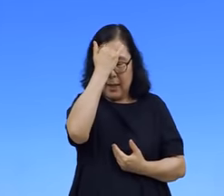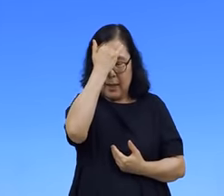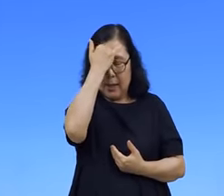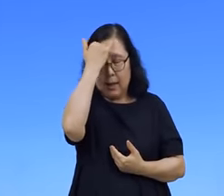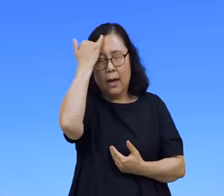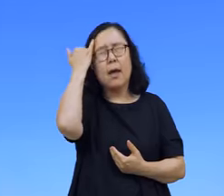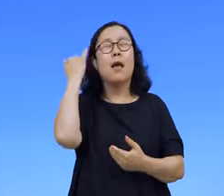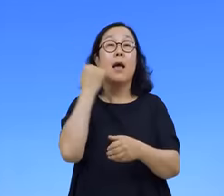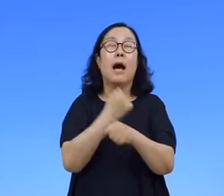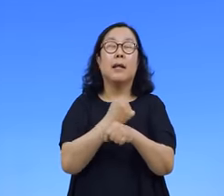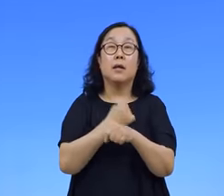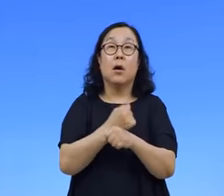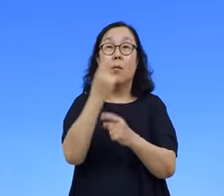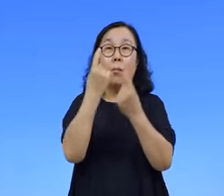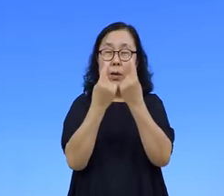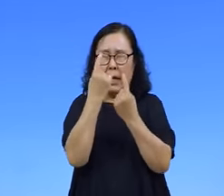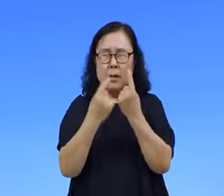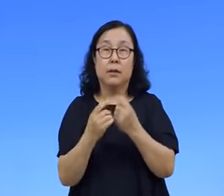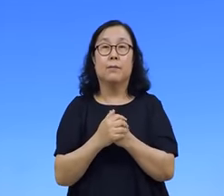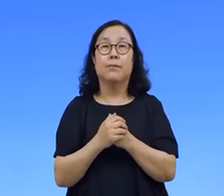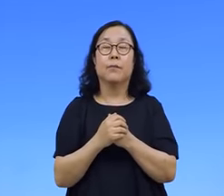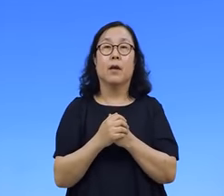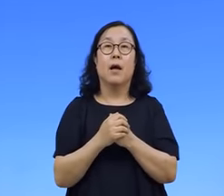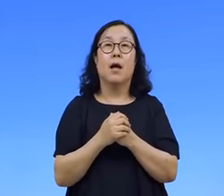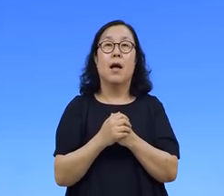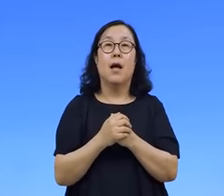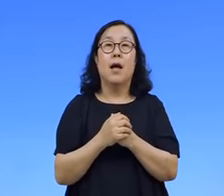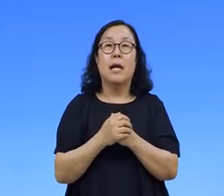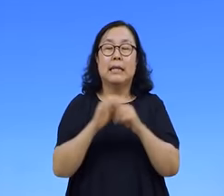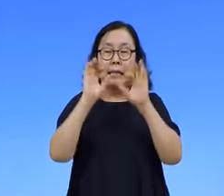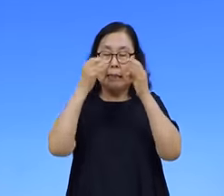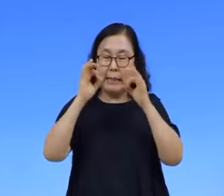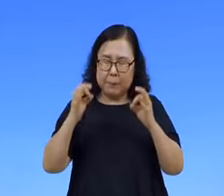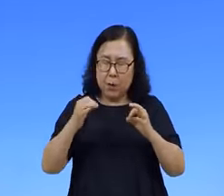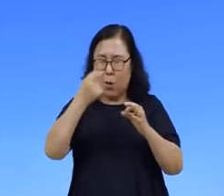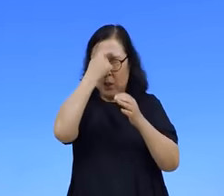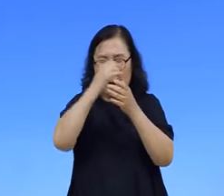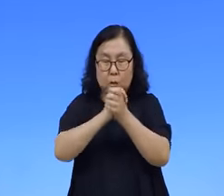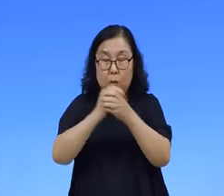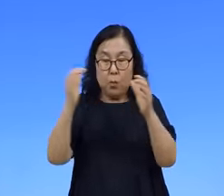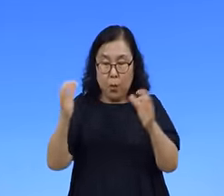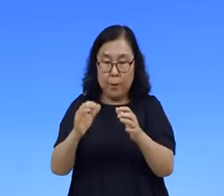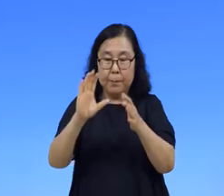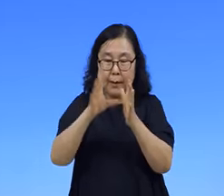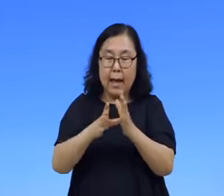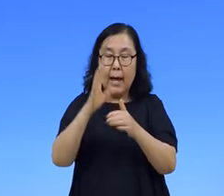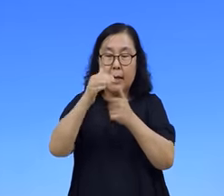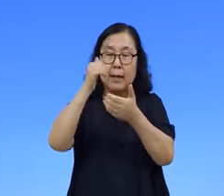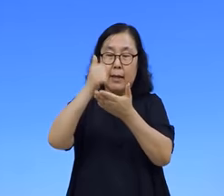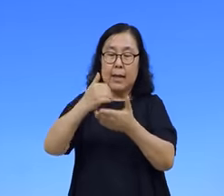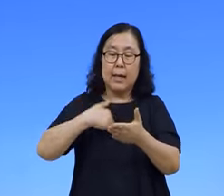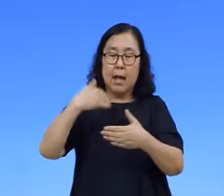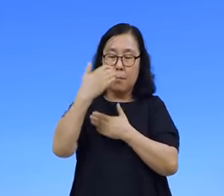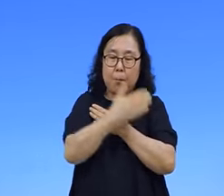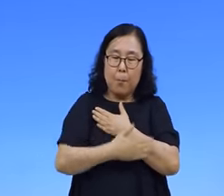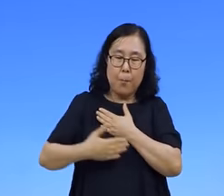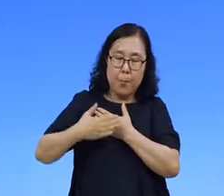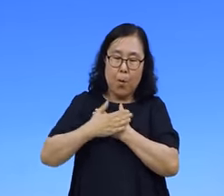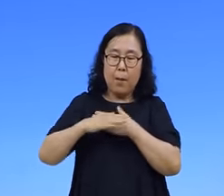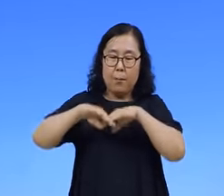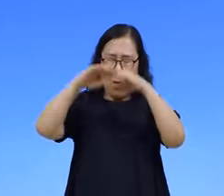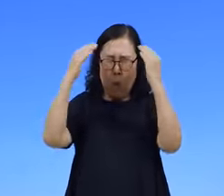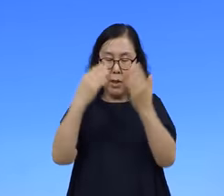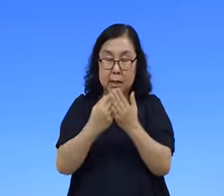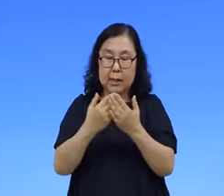기도도 하나님이 기뻐하시겠지만 금요기도회 같은 데 오셔가지고 내 모든 감정은 하나님께 다 던져 넣어버리세요. 하나님